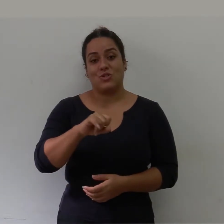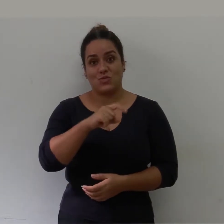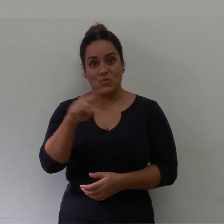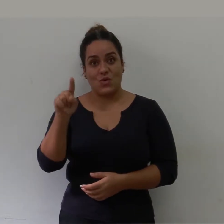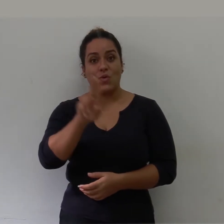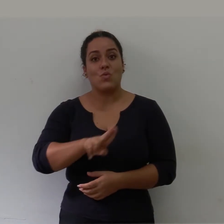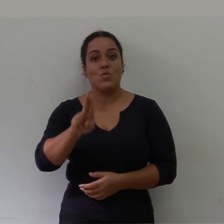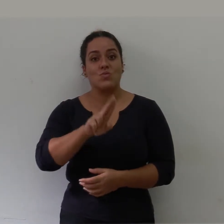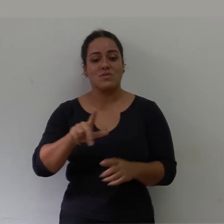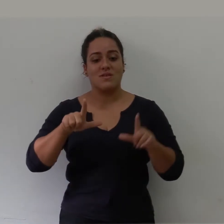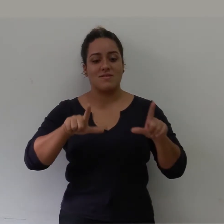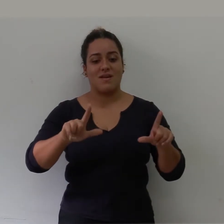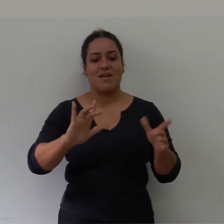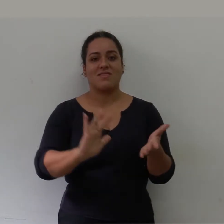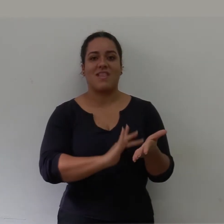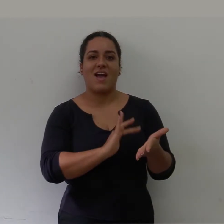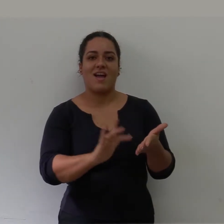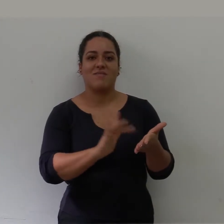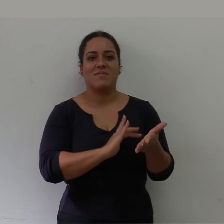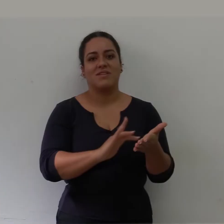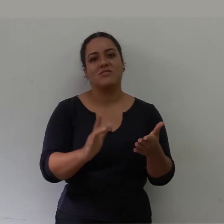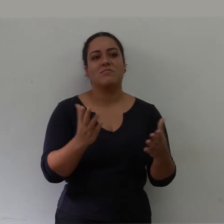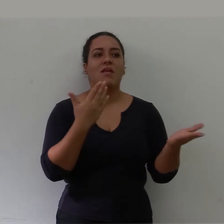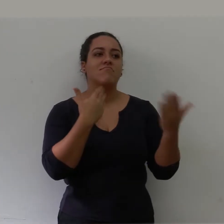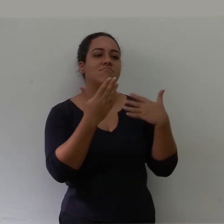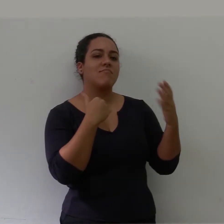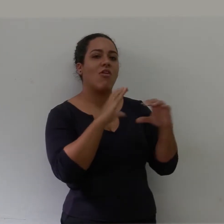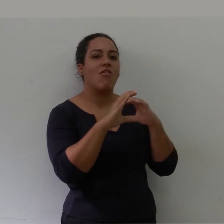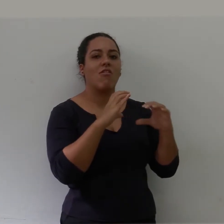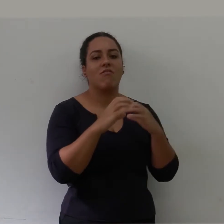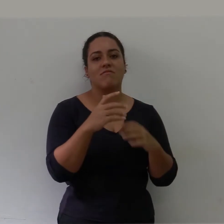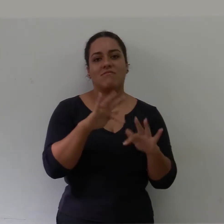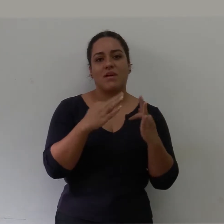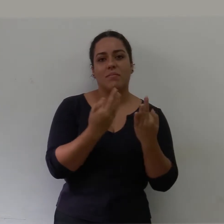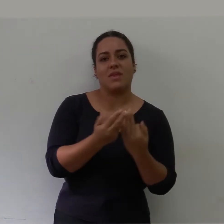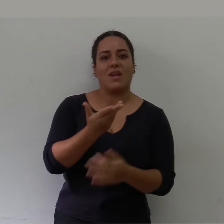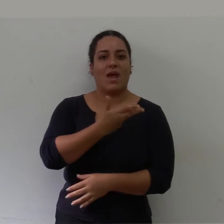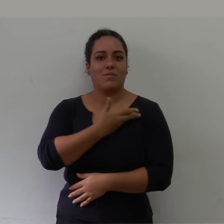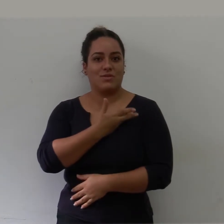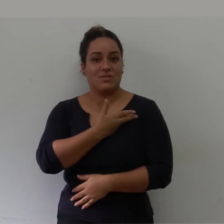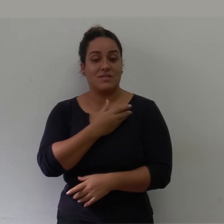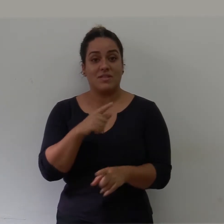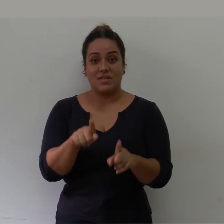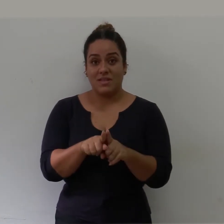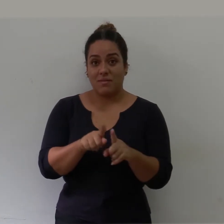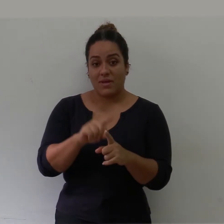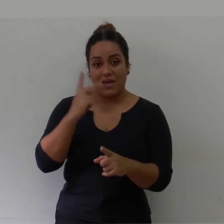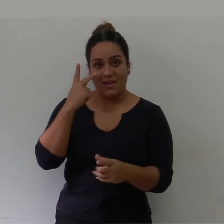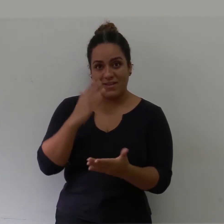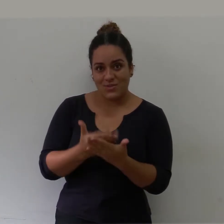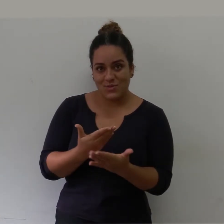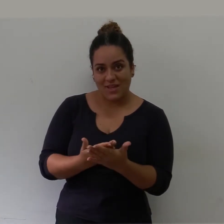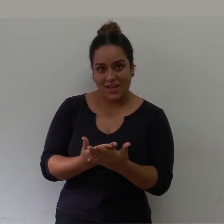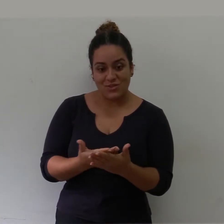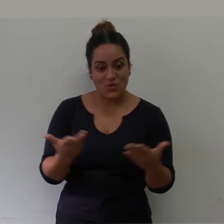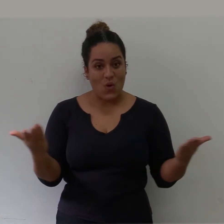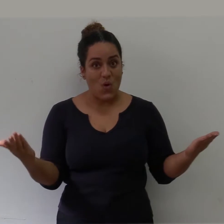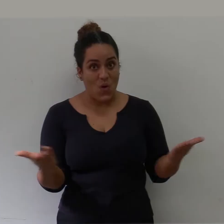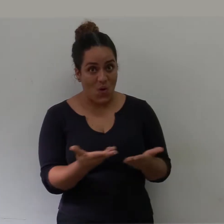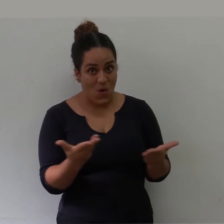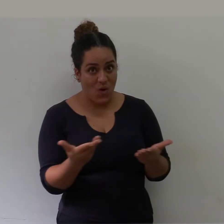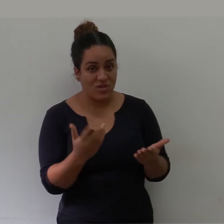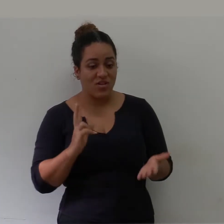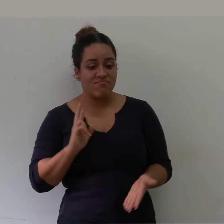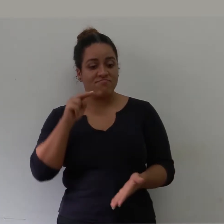Vicente utiliza o tablet para conversar no dia a dia com a família e os amigos e também para estudar. E hoje